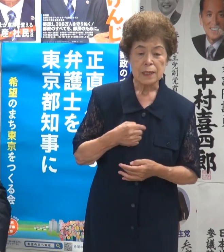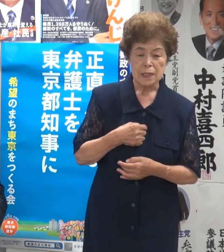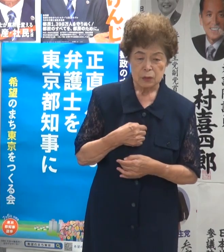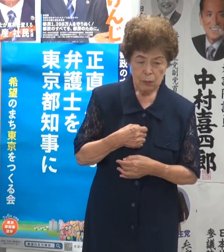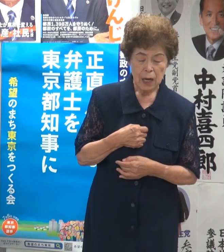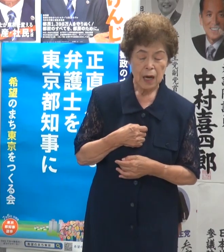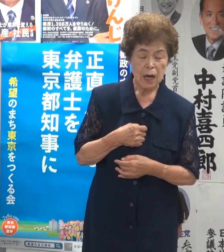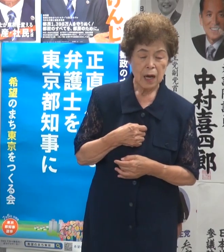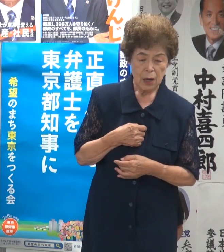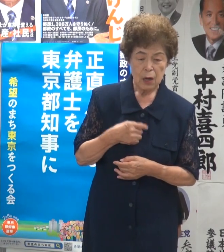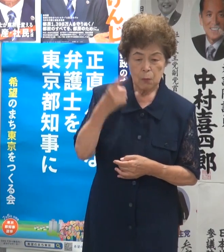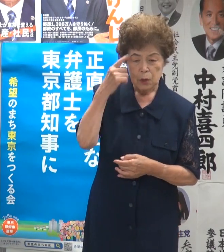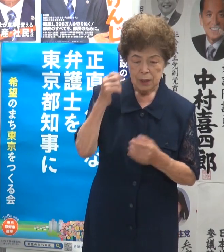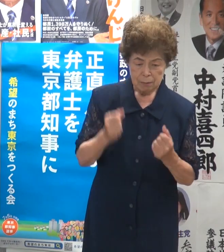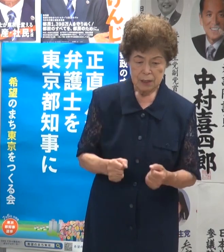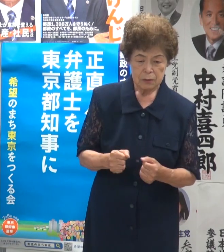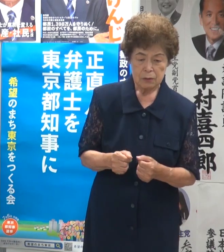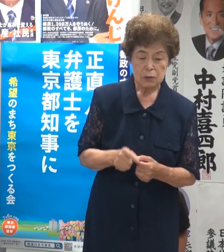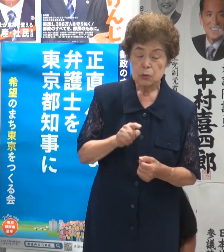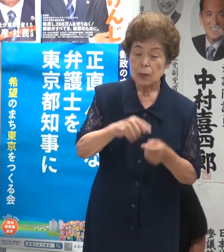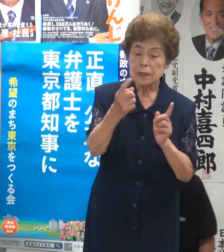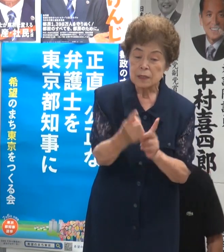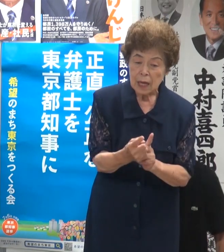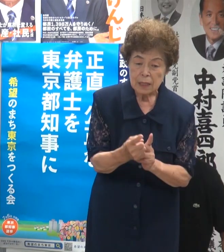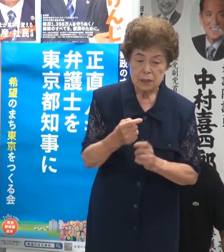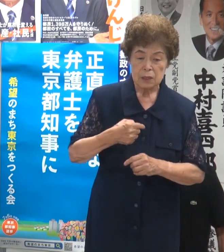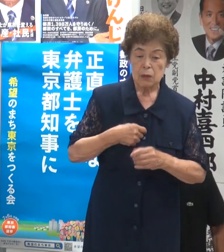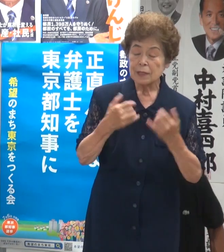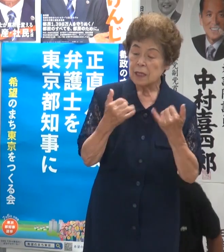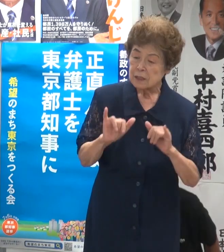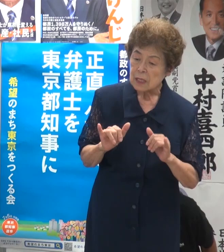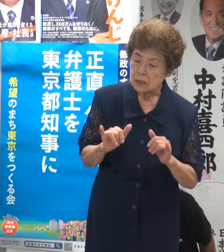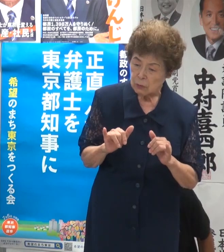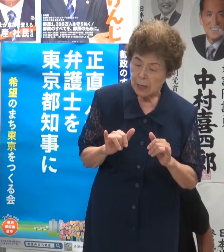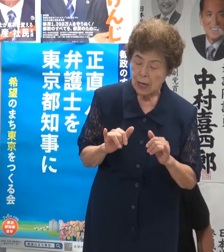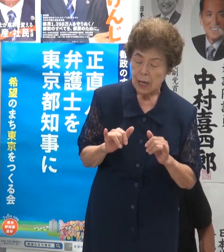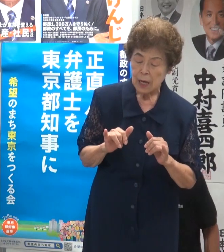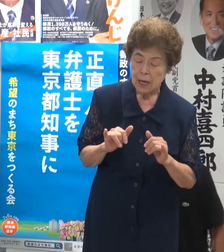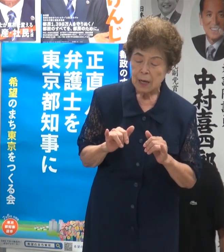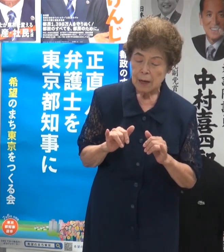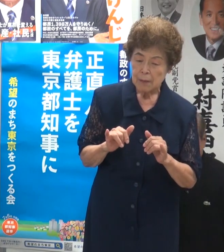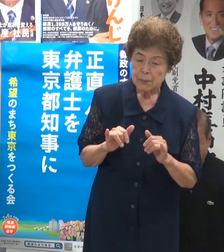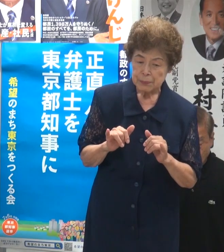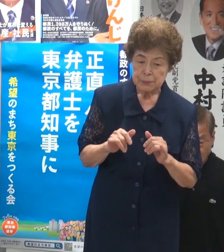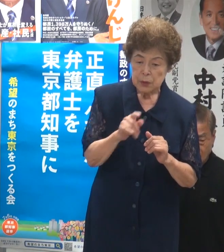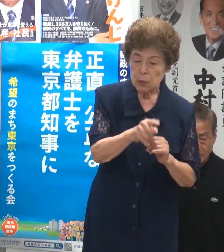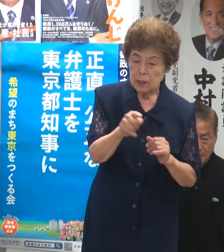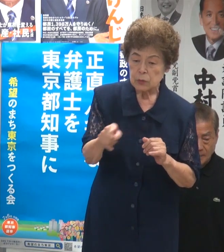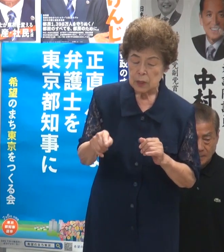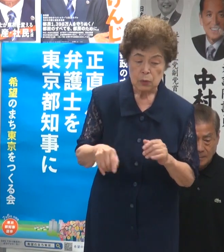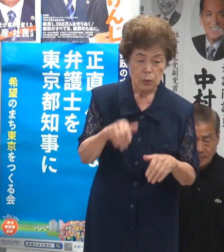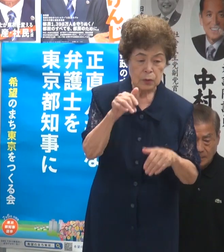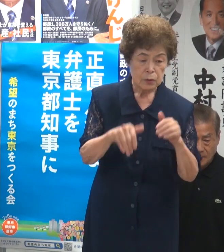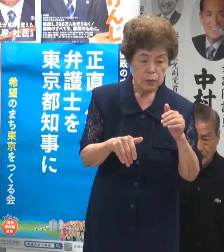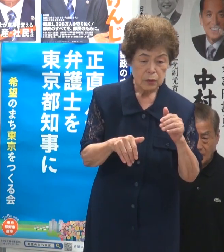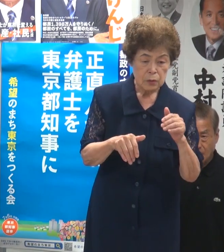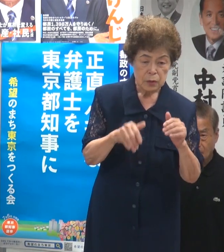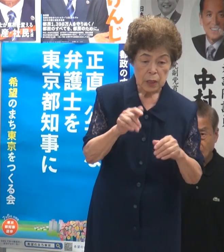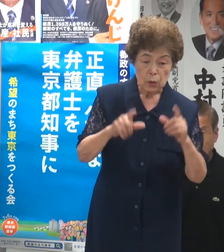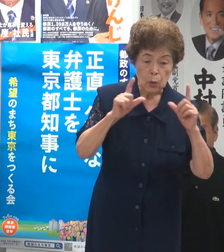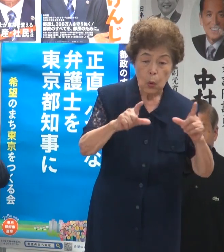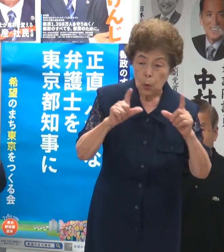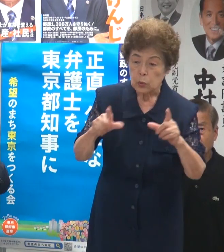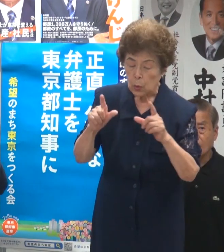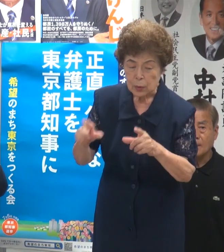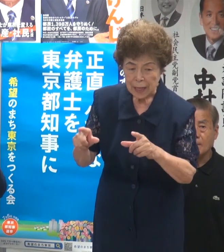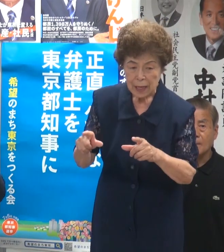っているんですけどね。それに対して私たちのあれはその各選挙報道で、こ